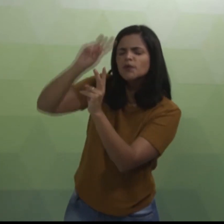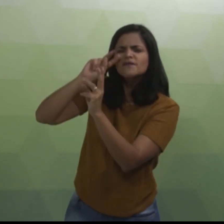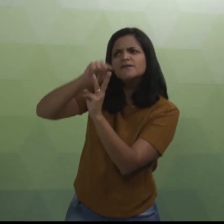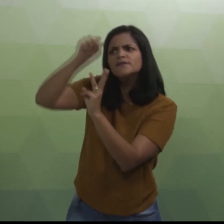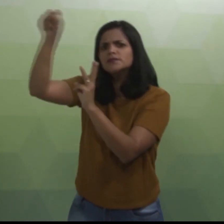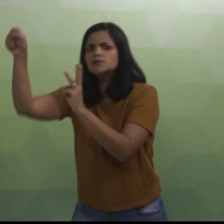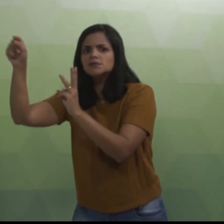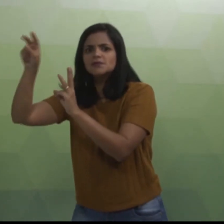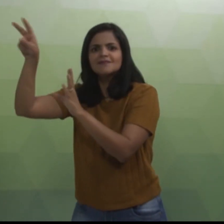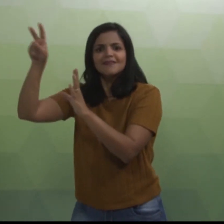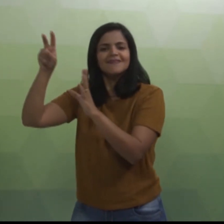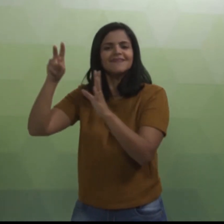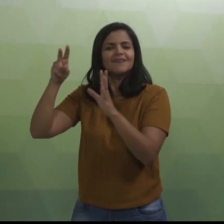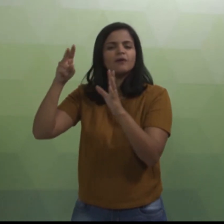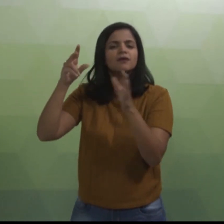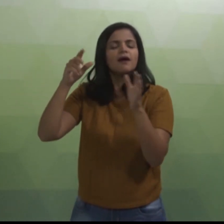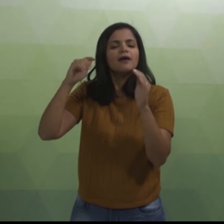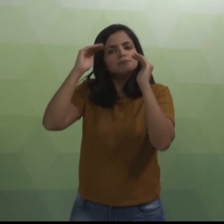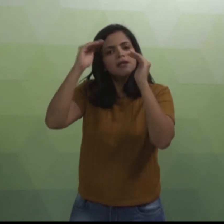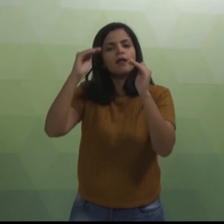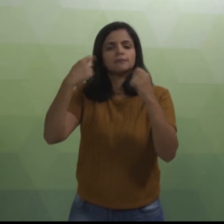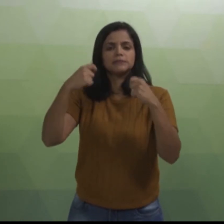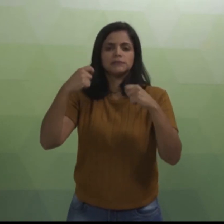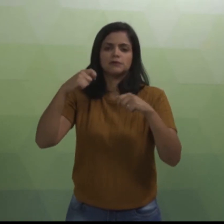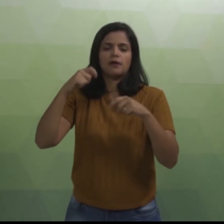Tem que ficar claro. Eu preciso respeitar